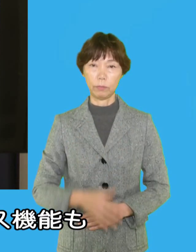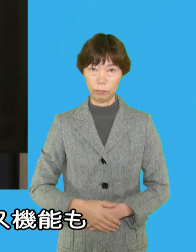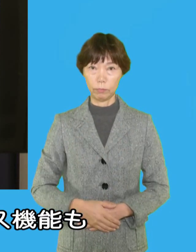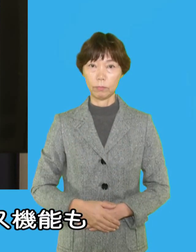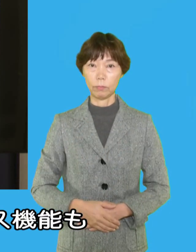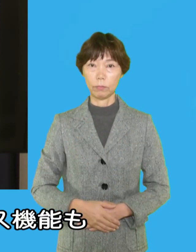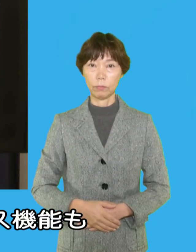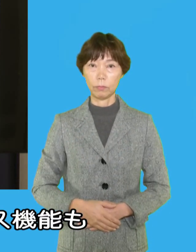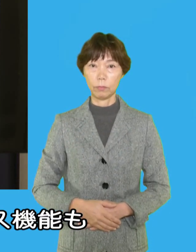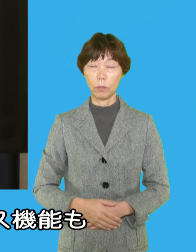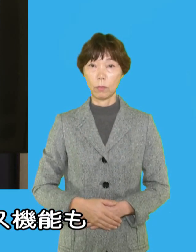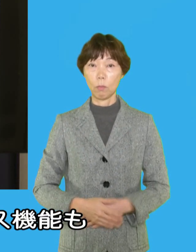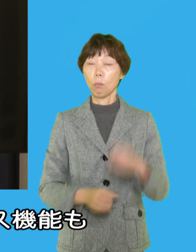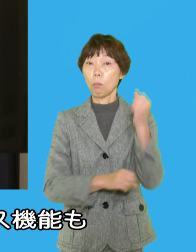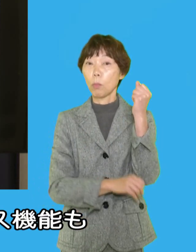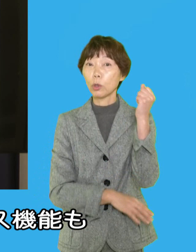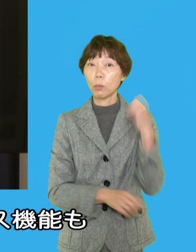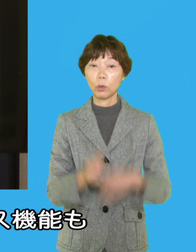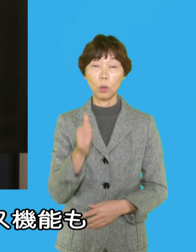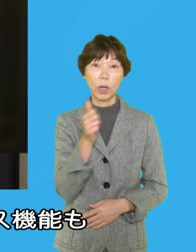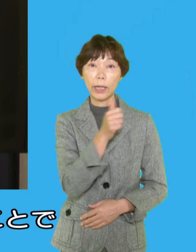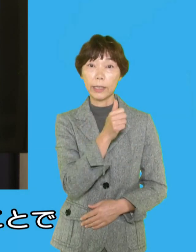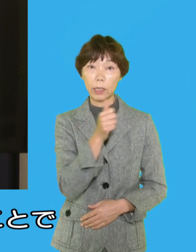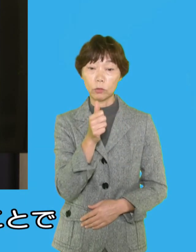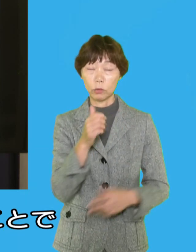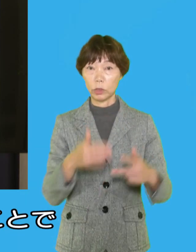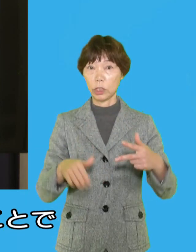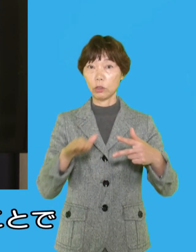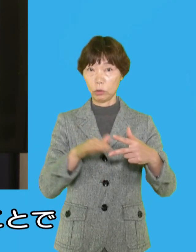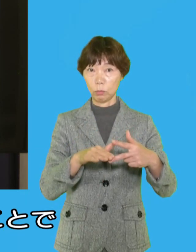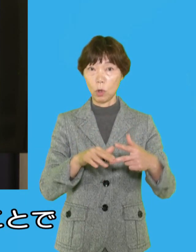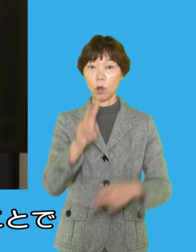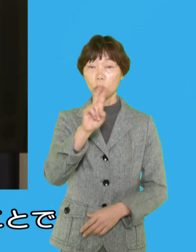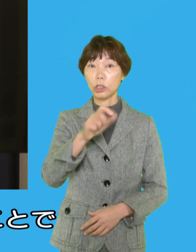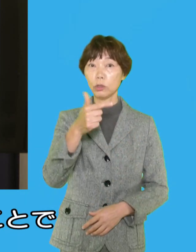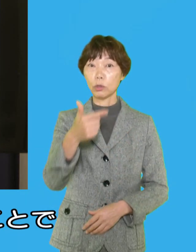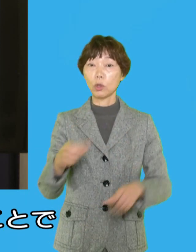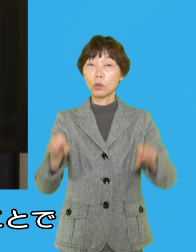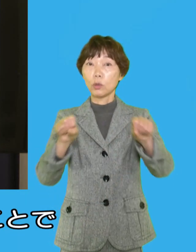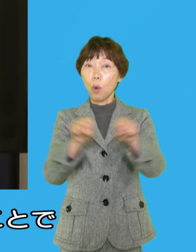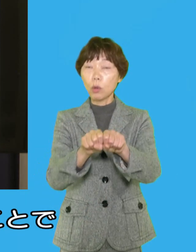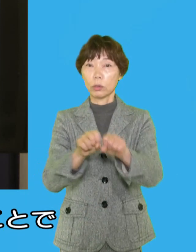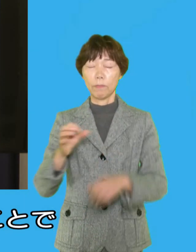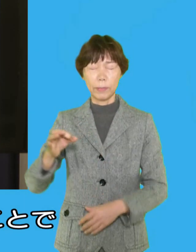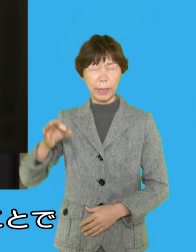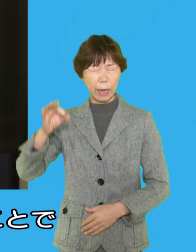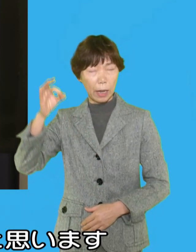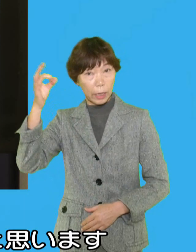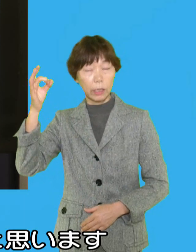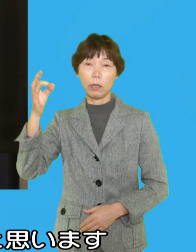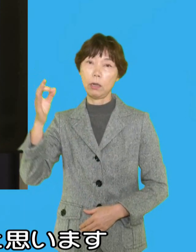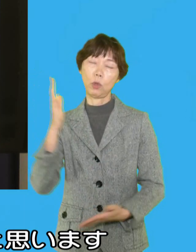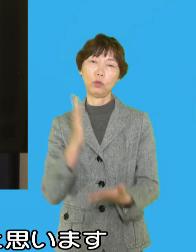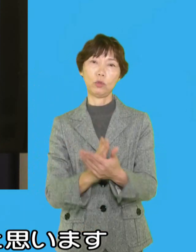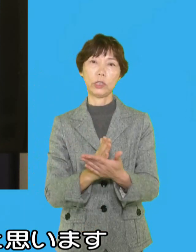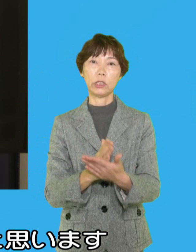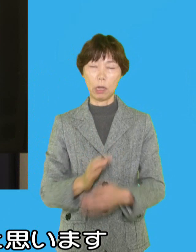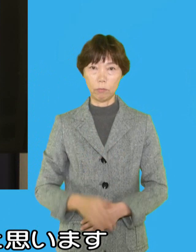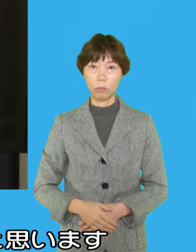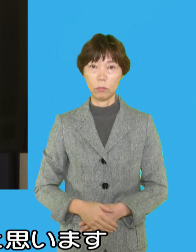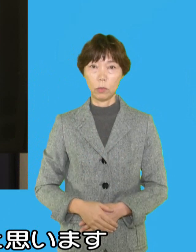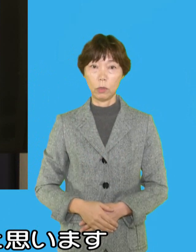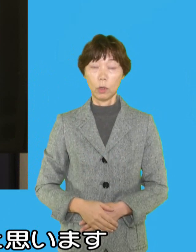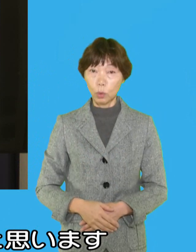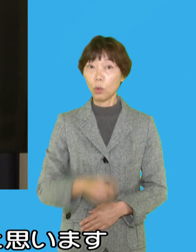のガイダンス機能も26億というのが非常に巨額だということで中止した中でですね、ここに今度新しい箱